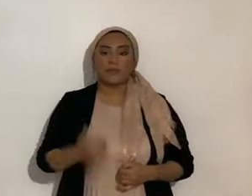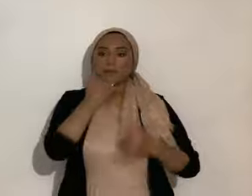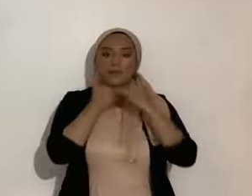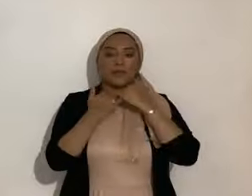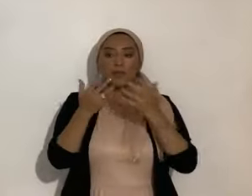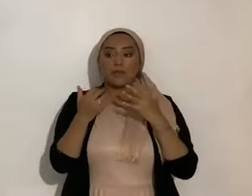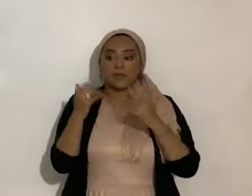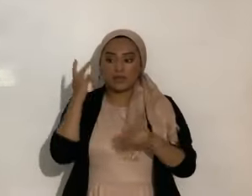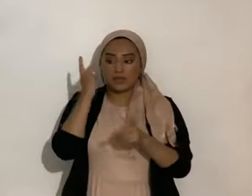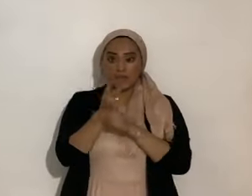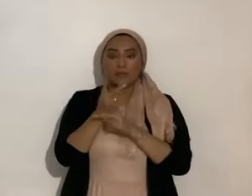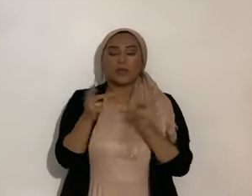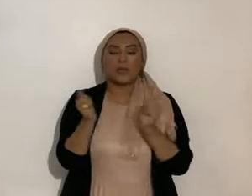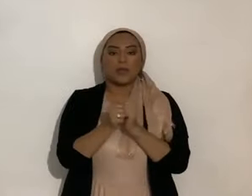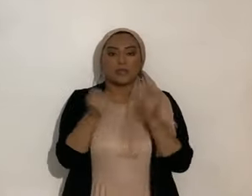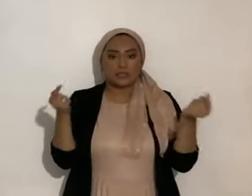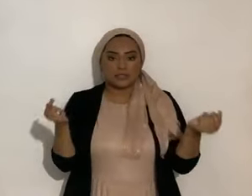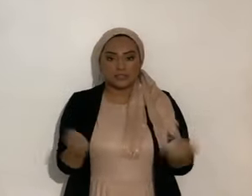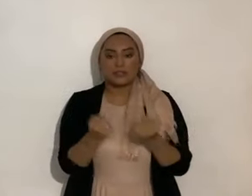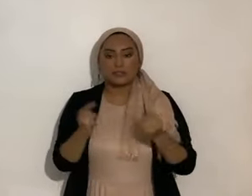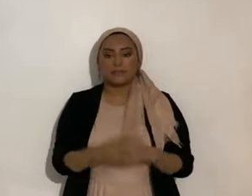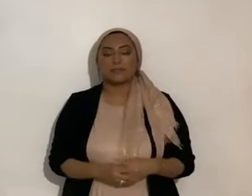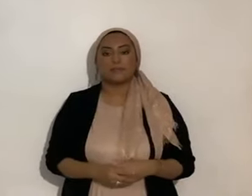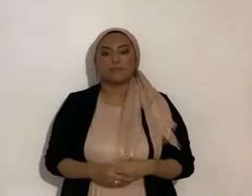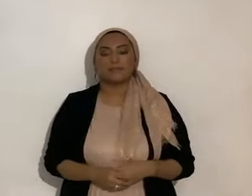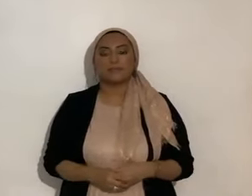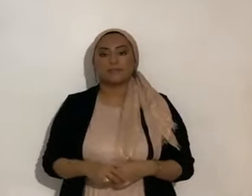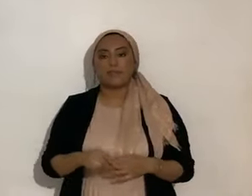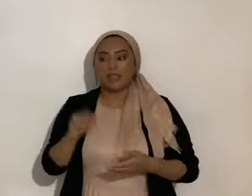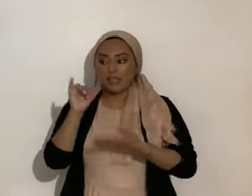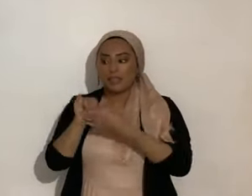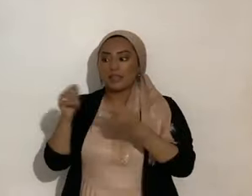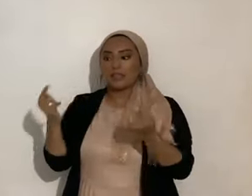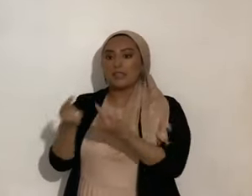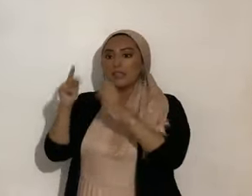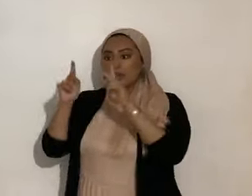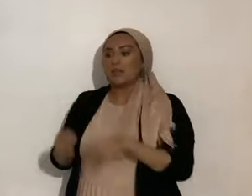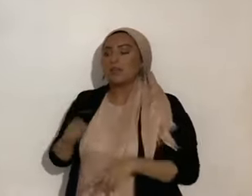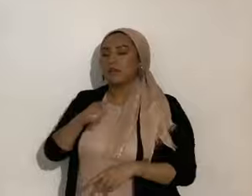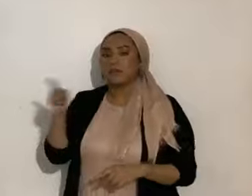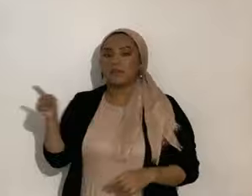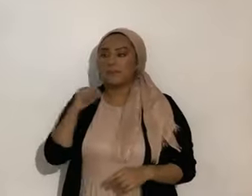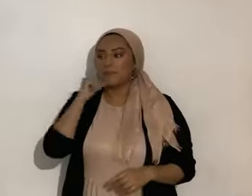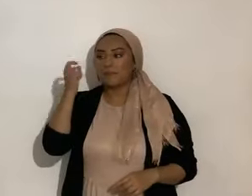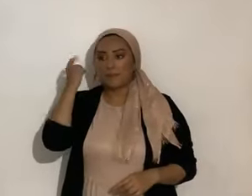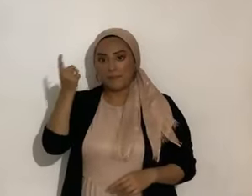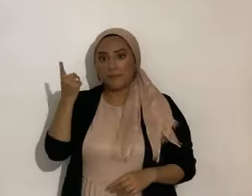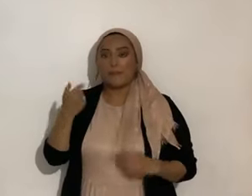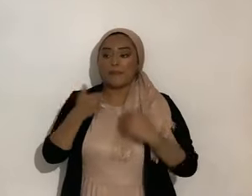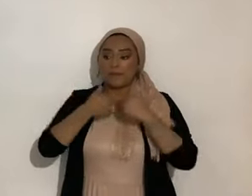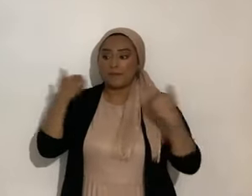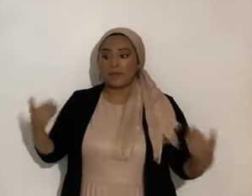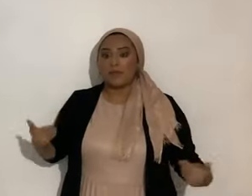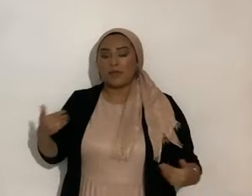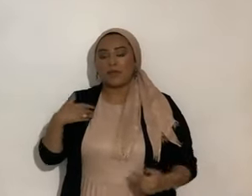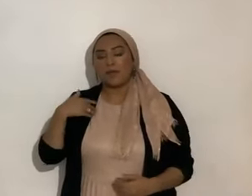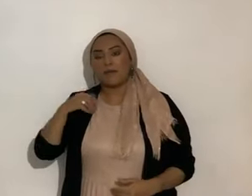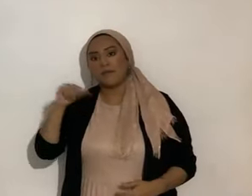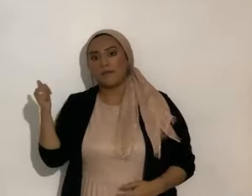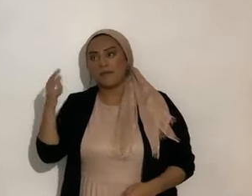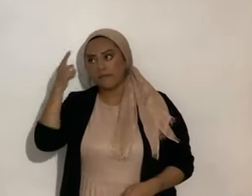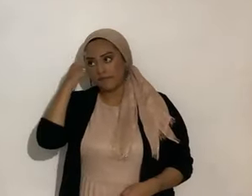quiere conservar en pecados, se vuelve pecados. Ese es un pecador, no entiende. Aparte de que hay totalmente, decía yo,